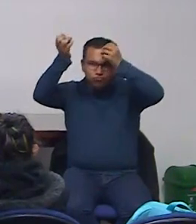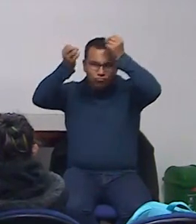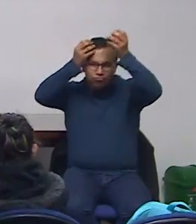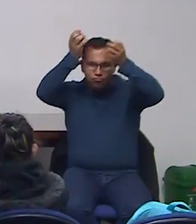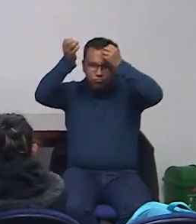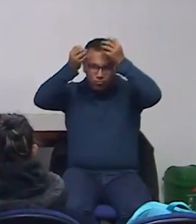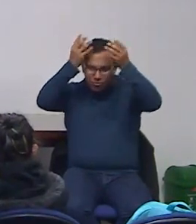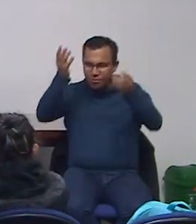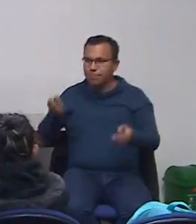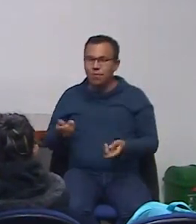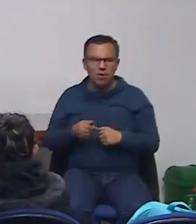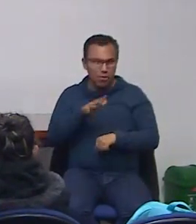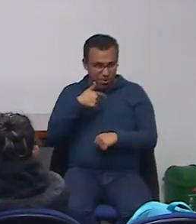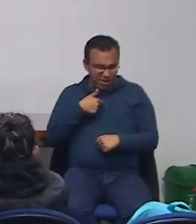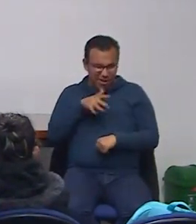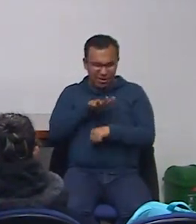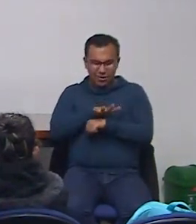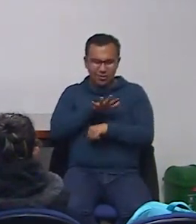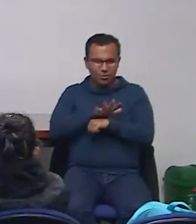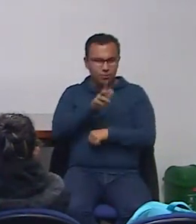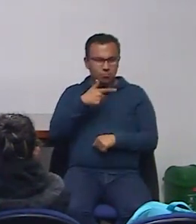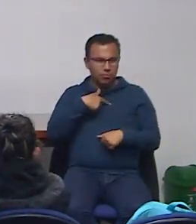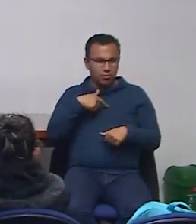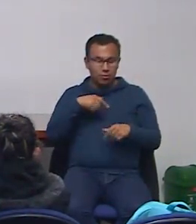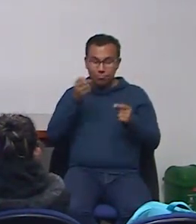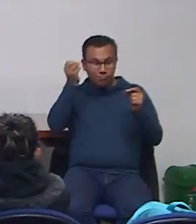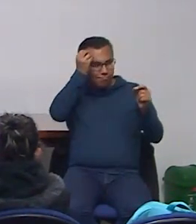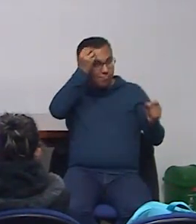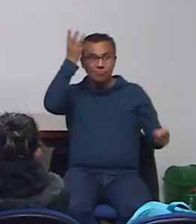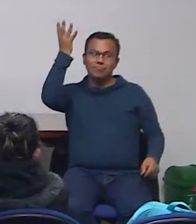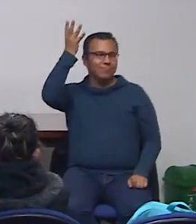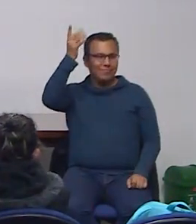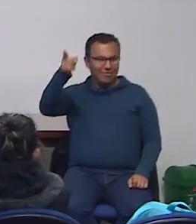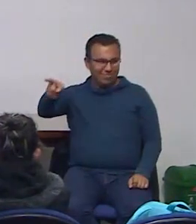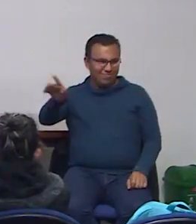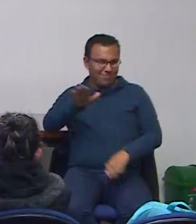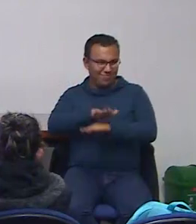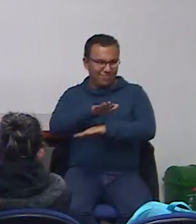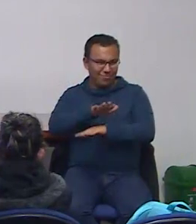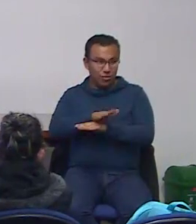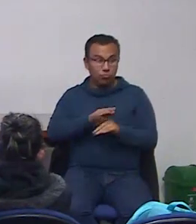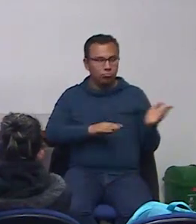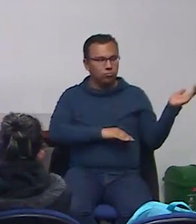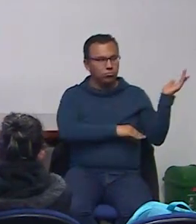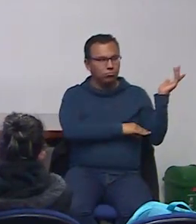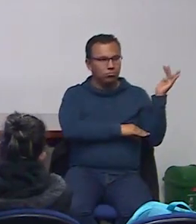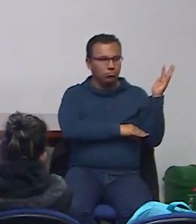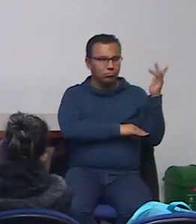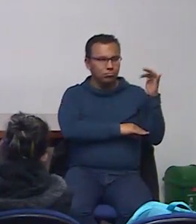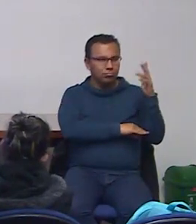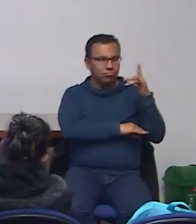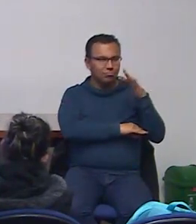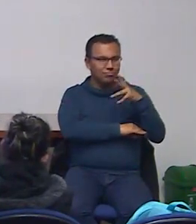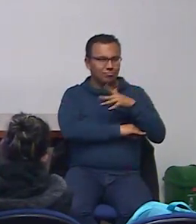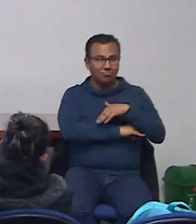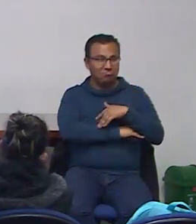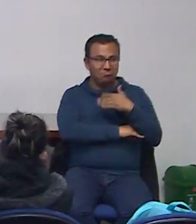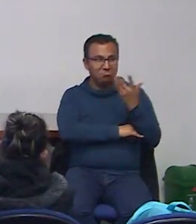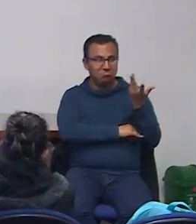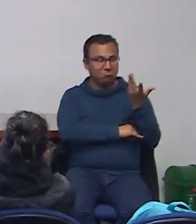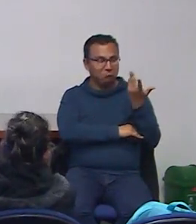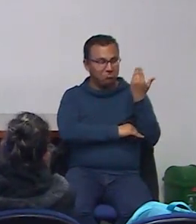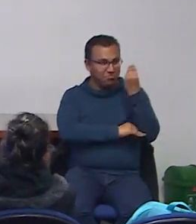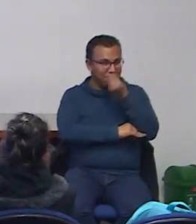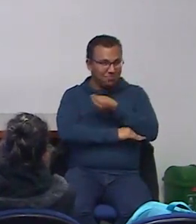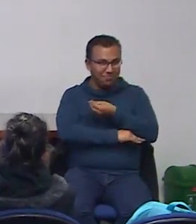5 de la tarde a mí como dicen se me ilumina el bombillo y puedo haber tenido todo el día pero no tengo como